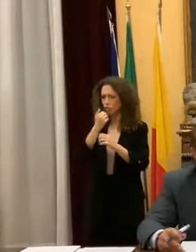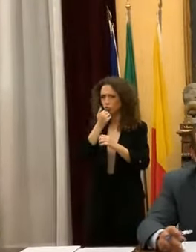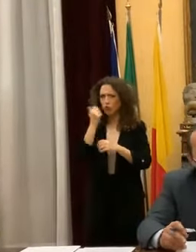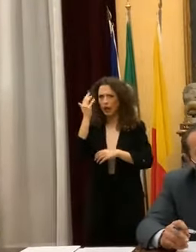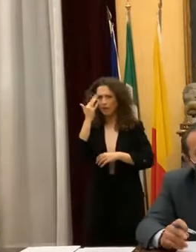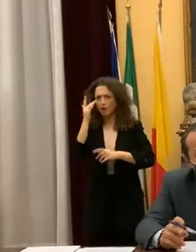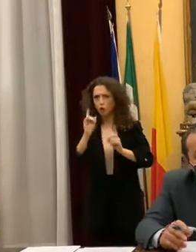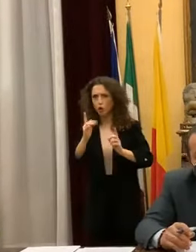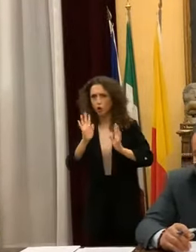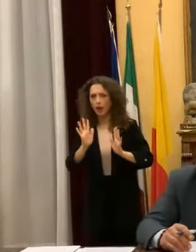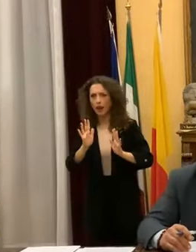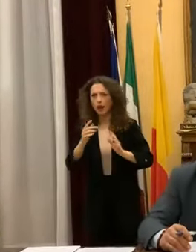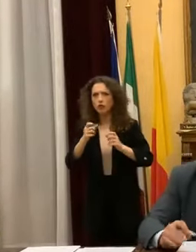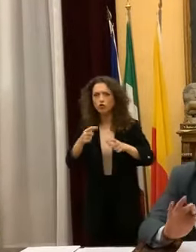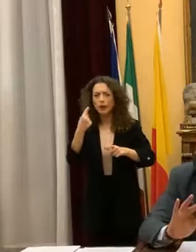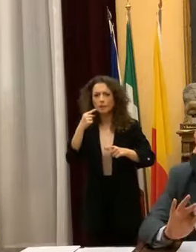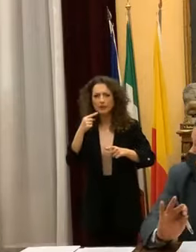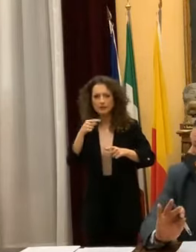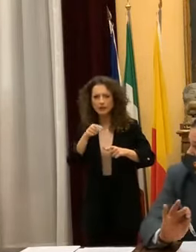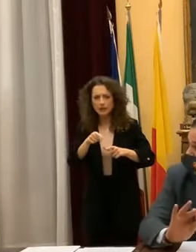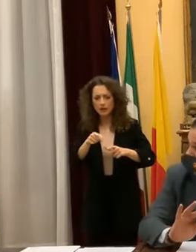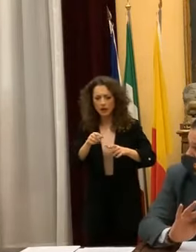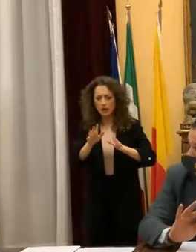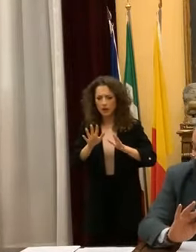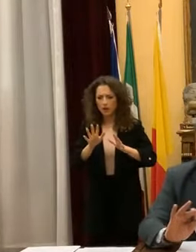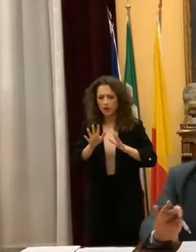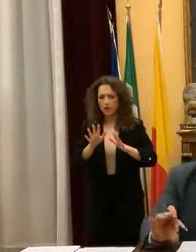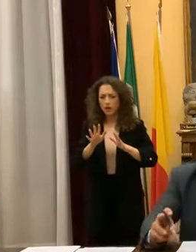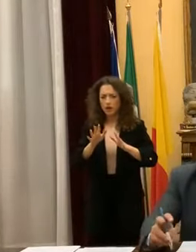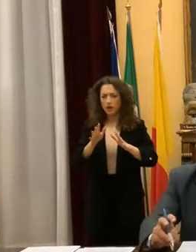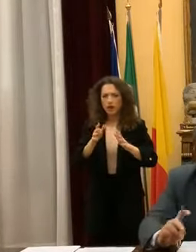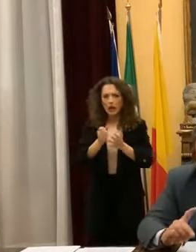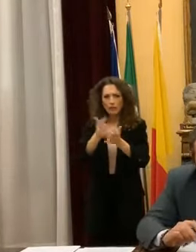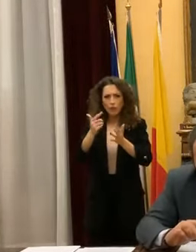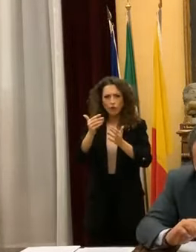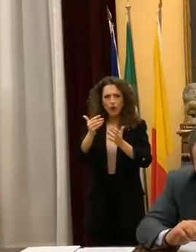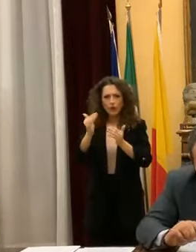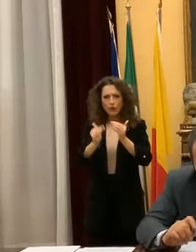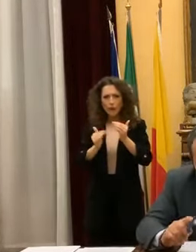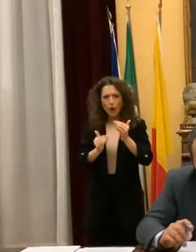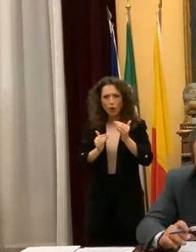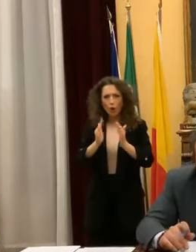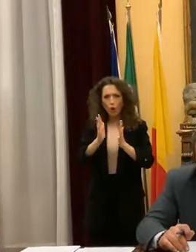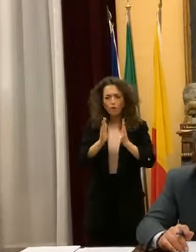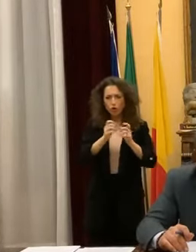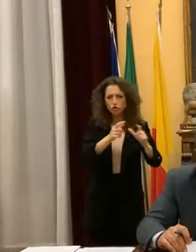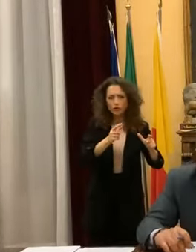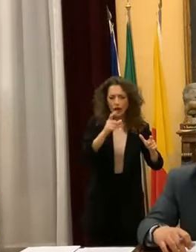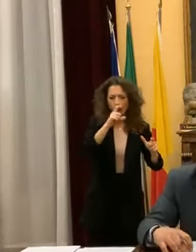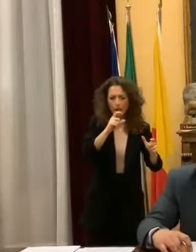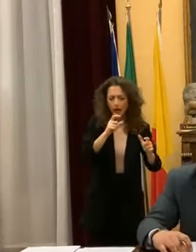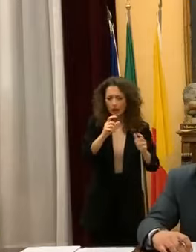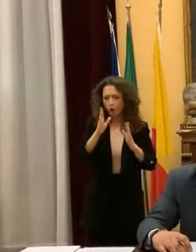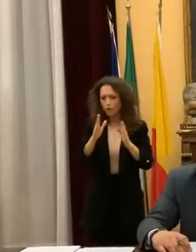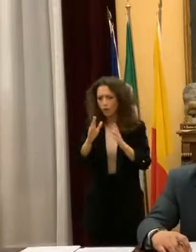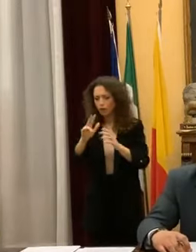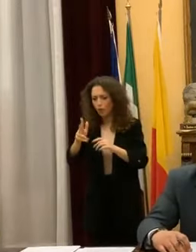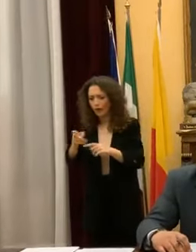di Palermo. Primo quesito che è inchiodato dalle date. E magari